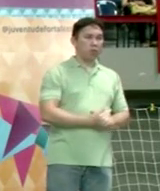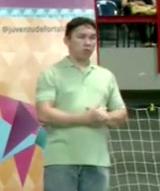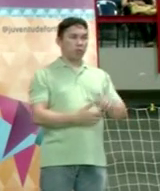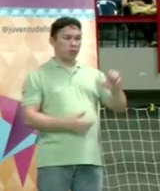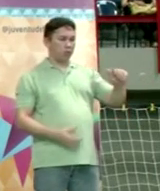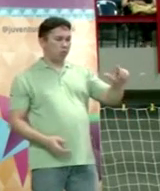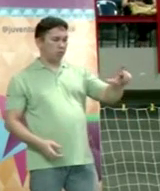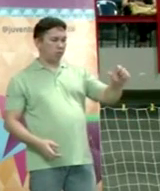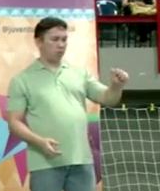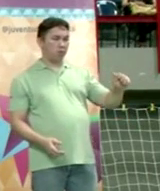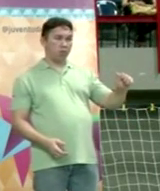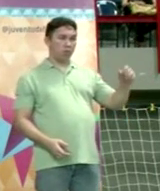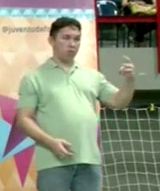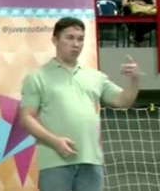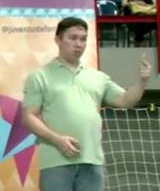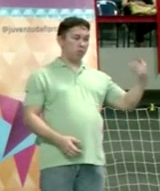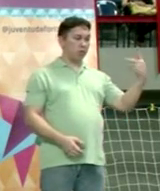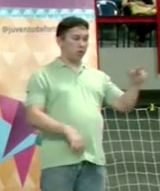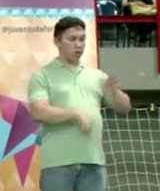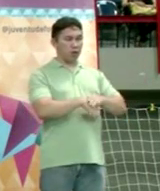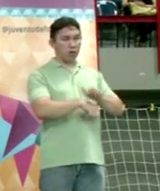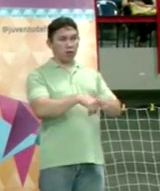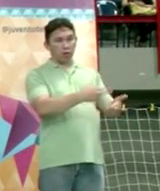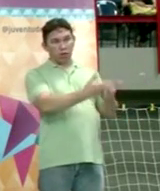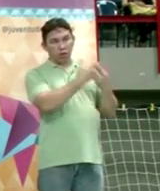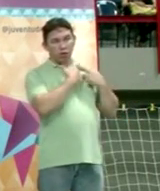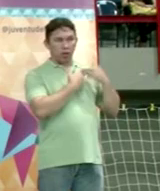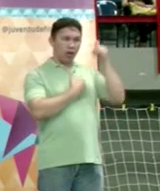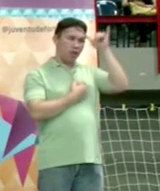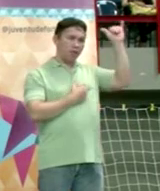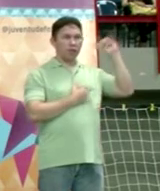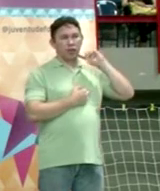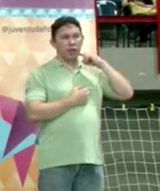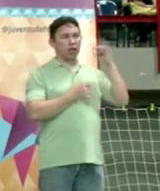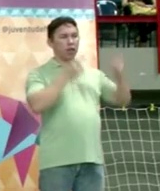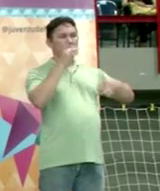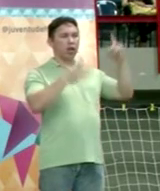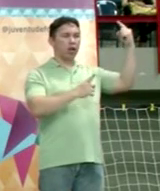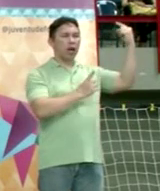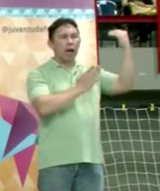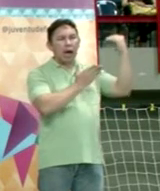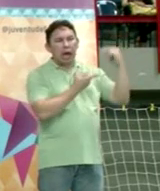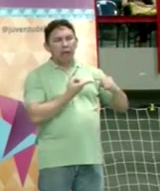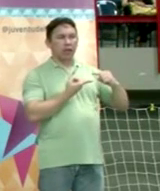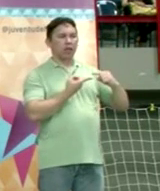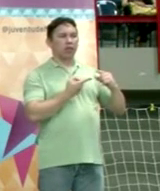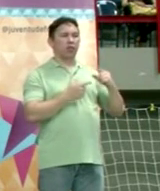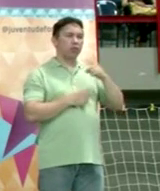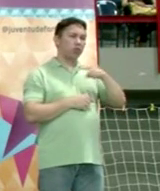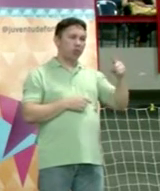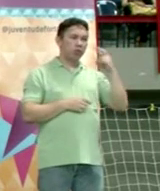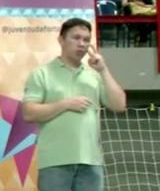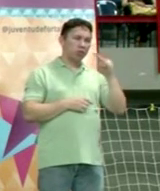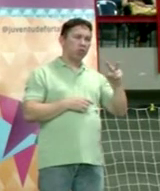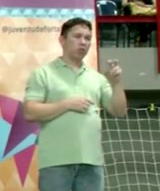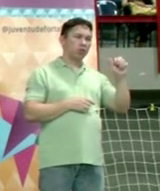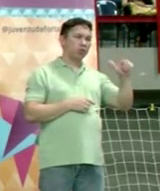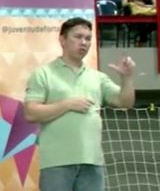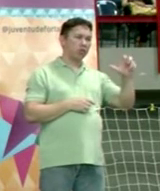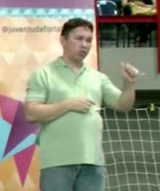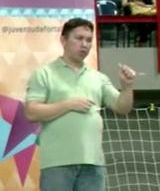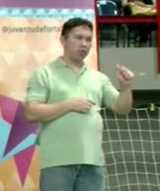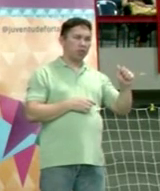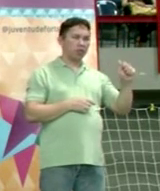esse Arla, a função dele é reduzir a emissão de poluentes, tá? Então fica atento a esse carinha